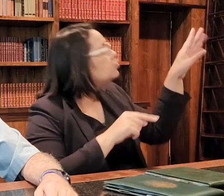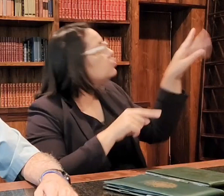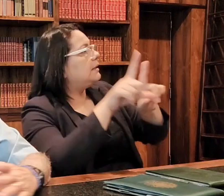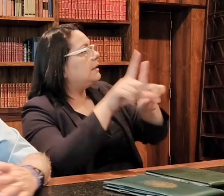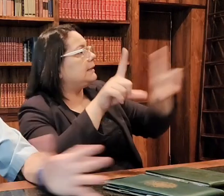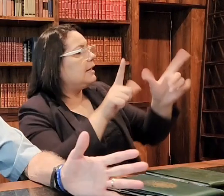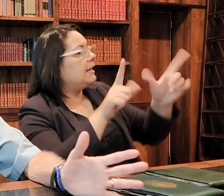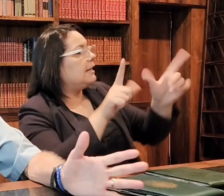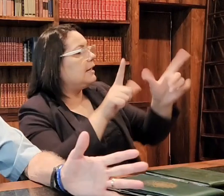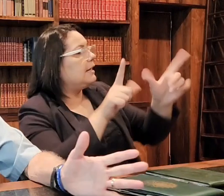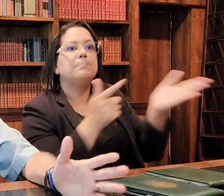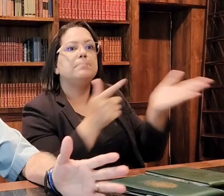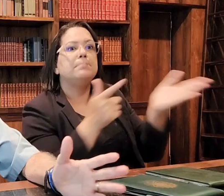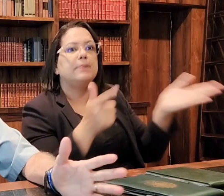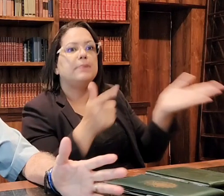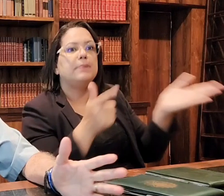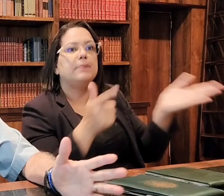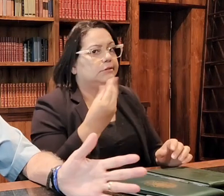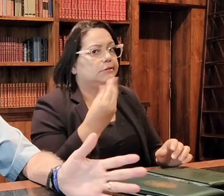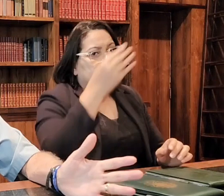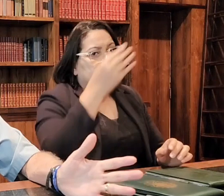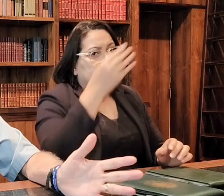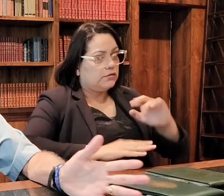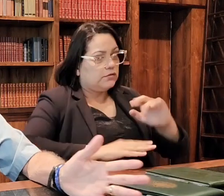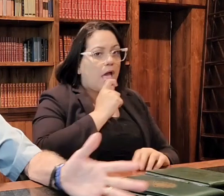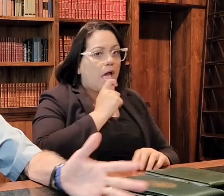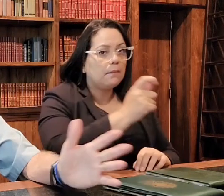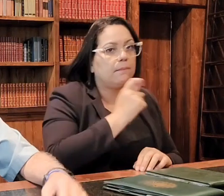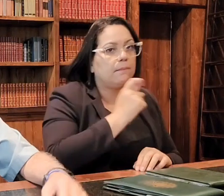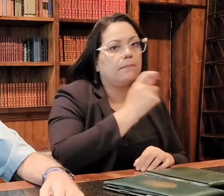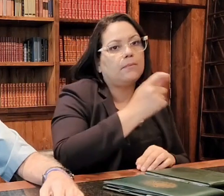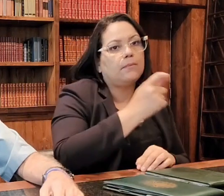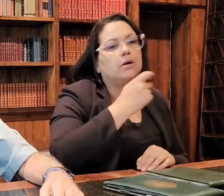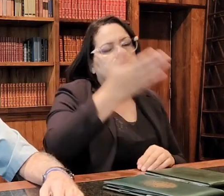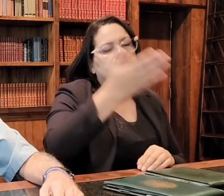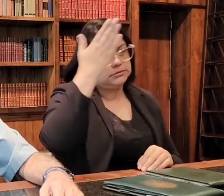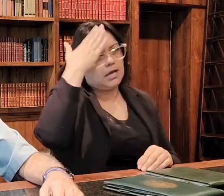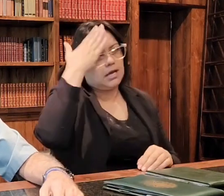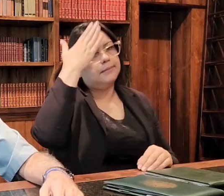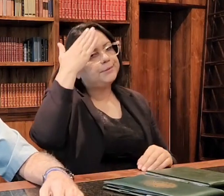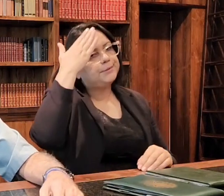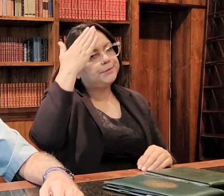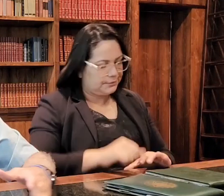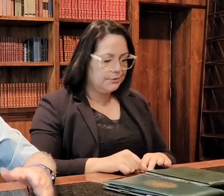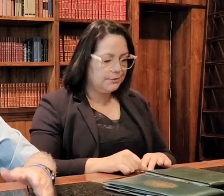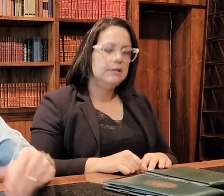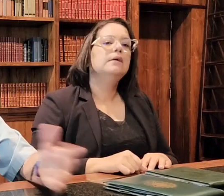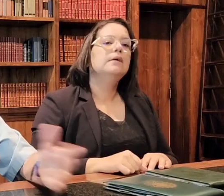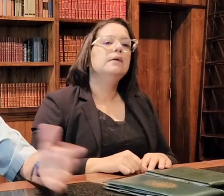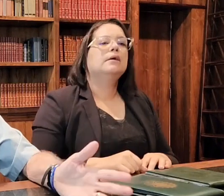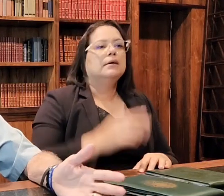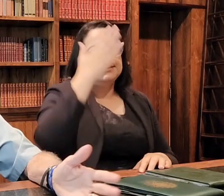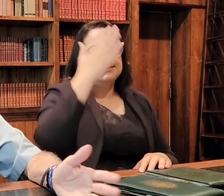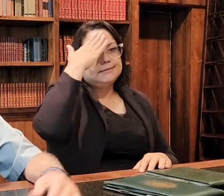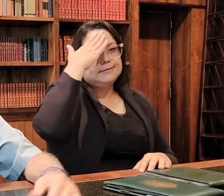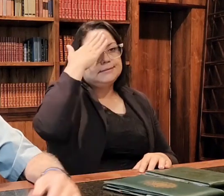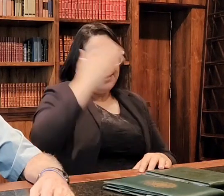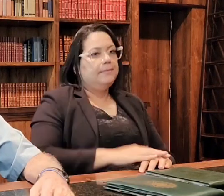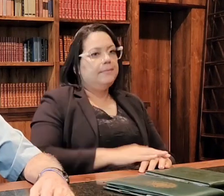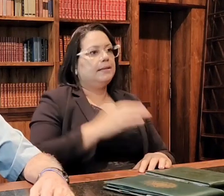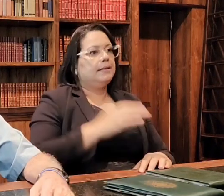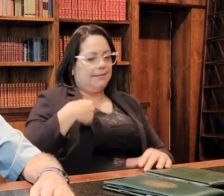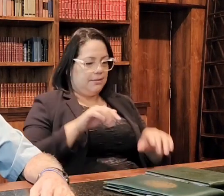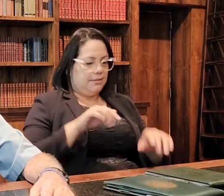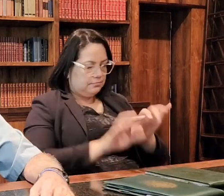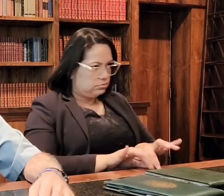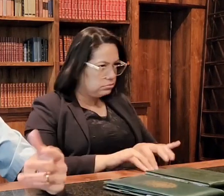Que tem muito repórter aí que sabe que a matéria é publicada, ou vai